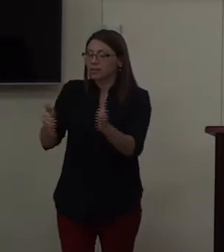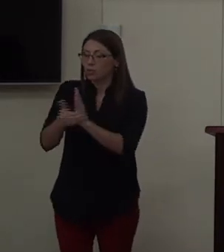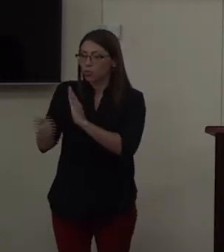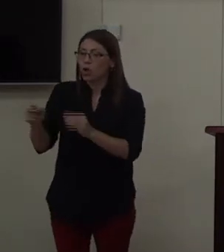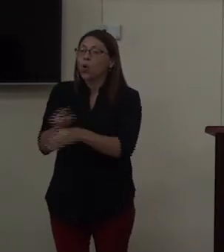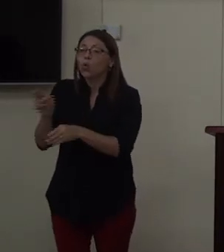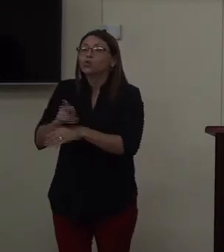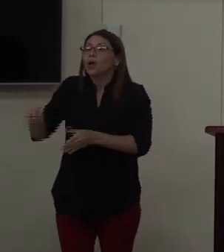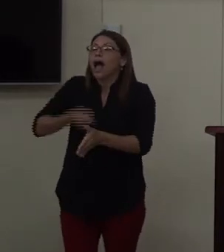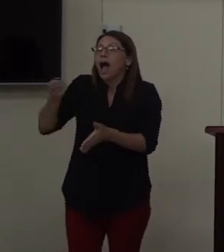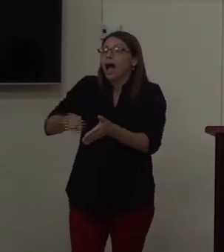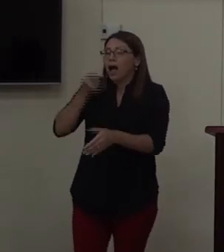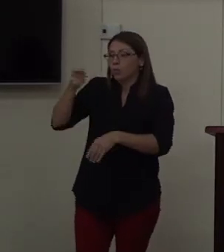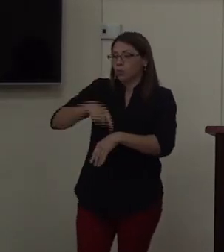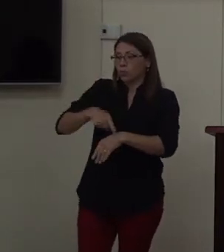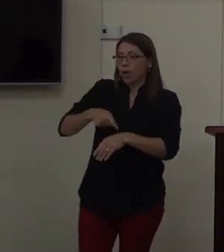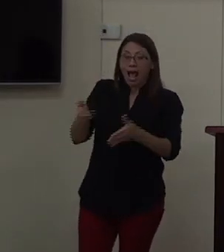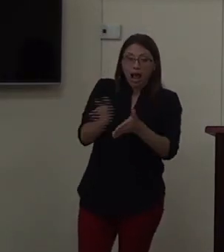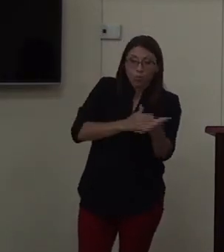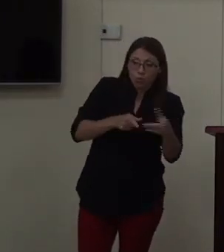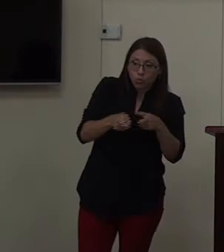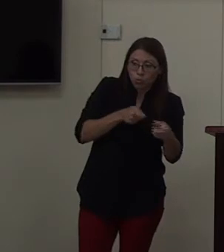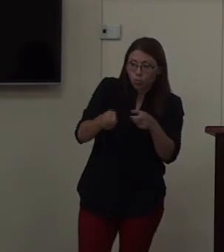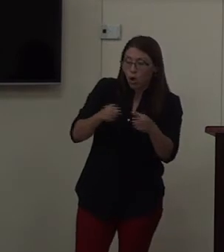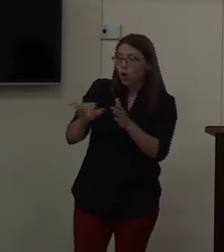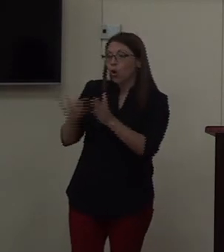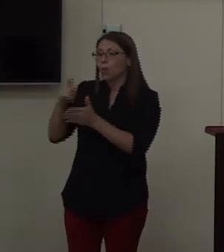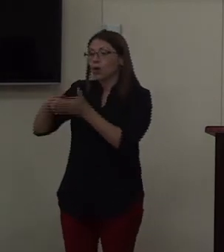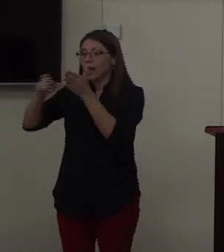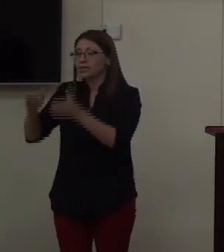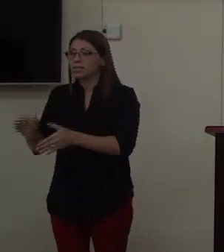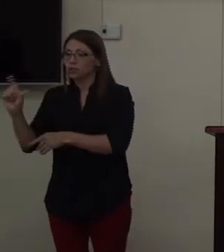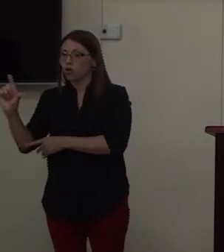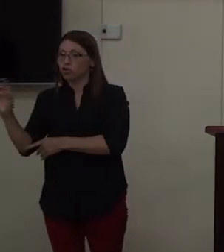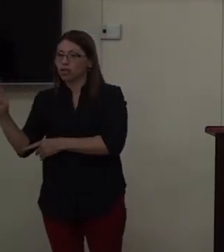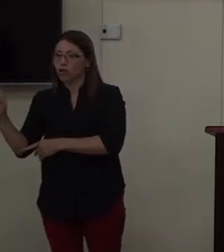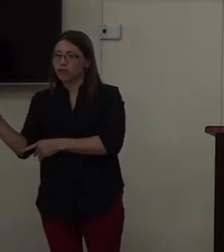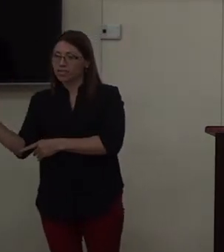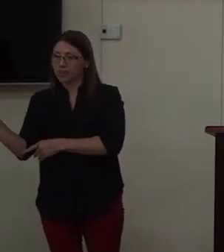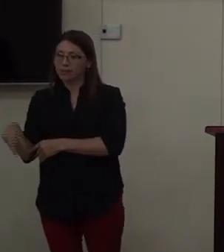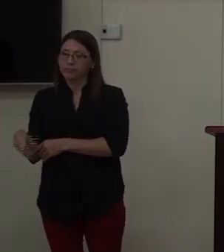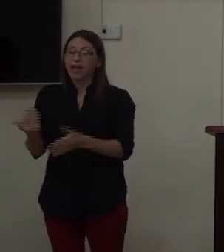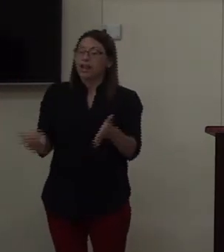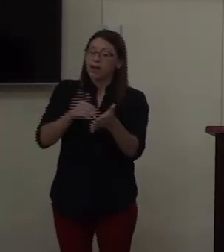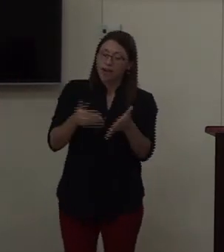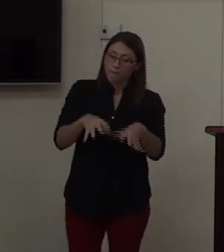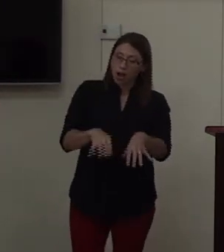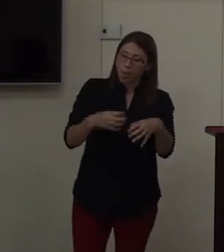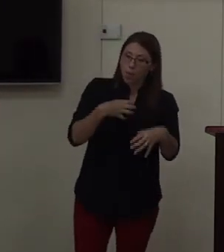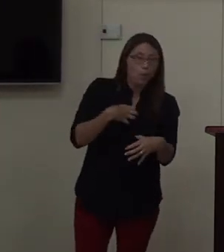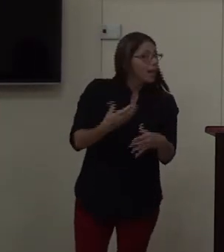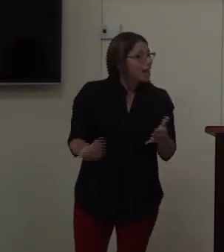ciertos momentos, es decir, en ciertos dominios, la diglosia de Richman, ¿verdad? La reapropiación, la reactivación,